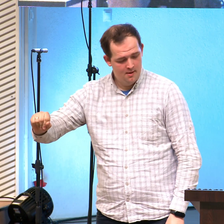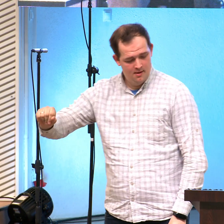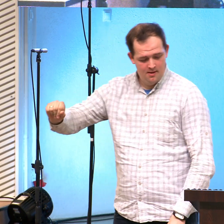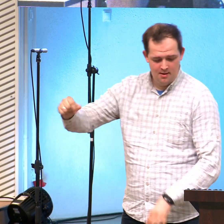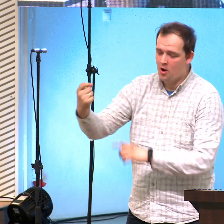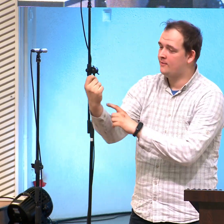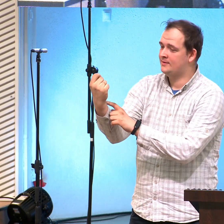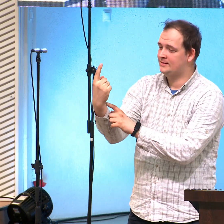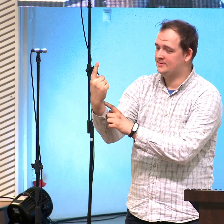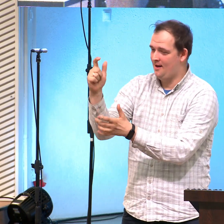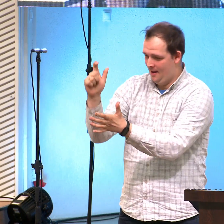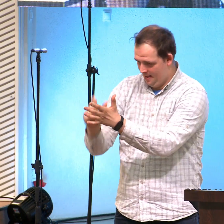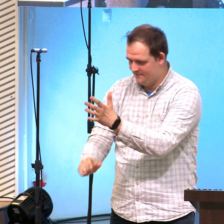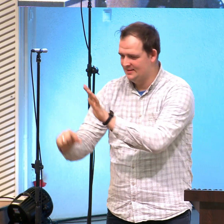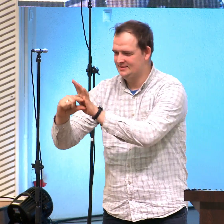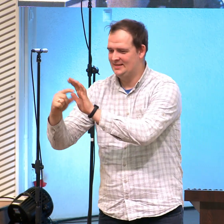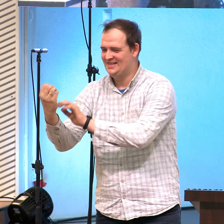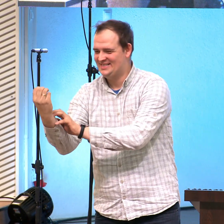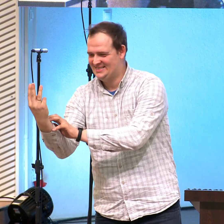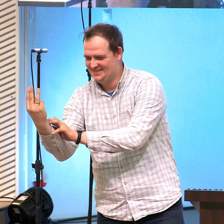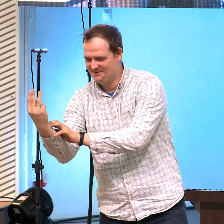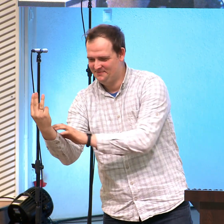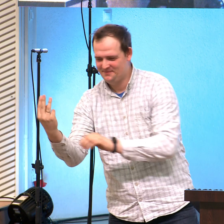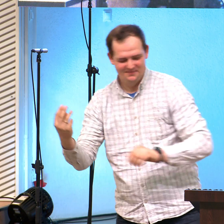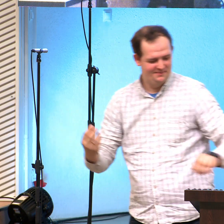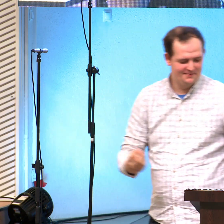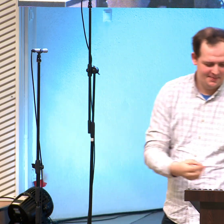прочитаем. 11 глава, стих 13.